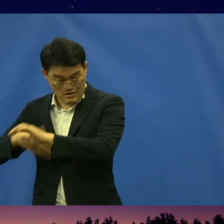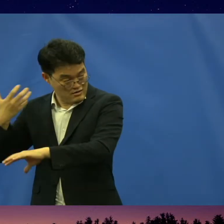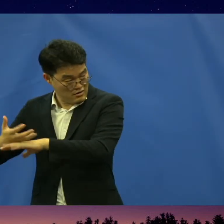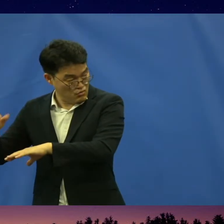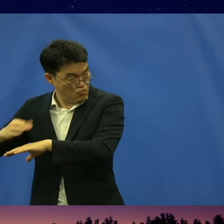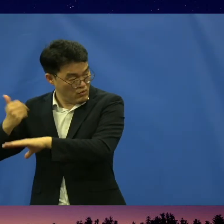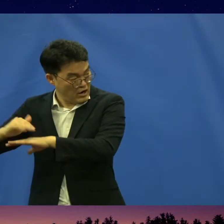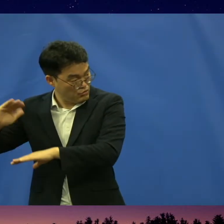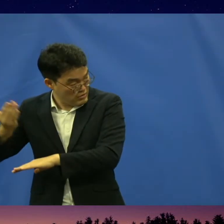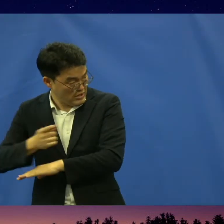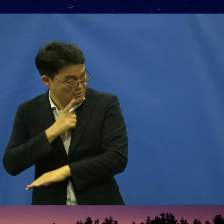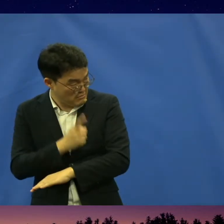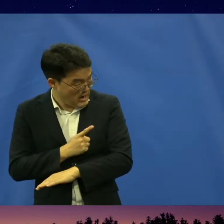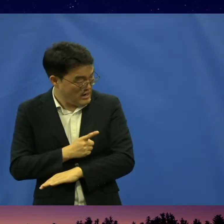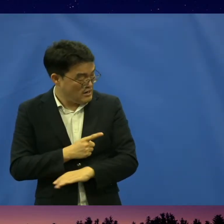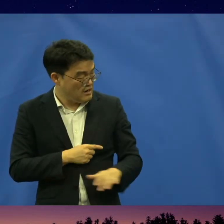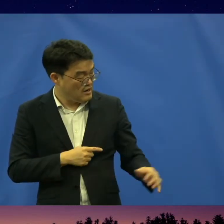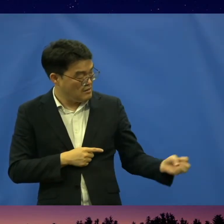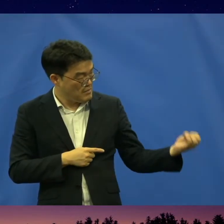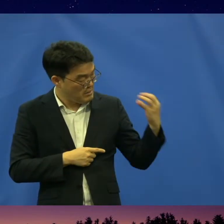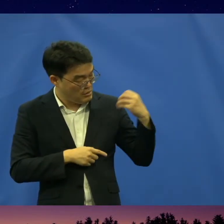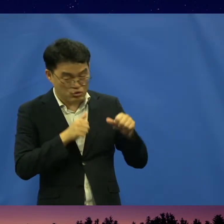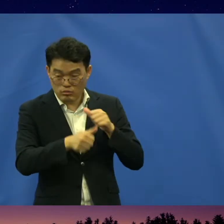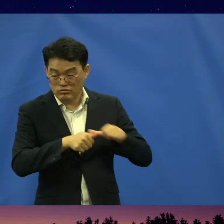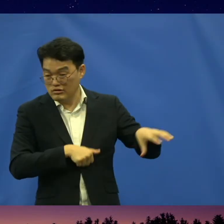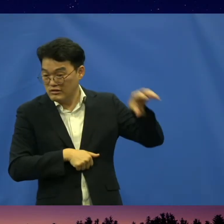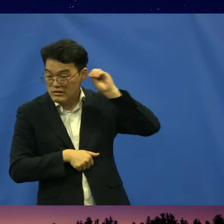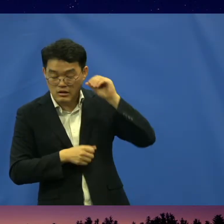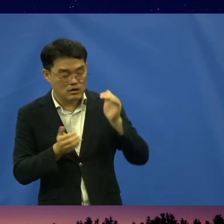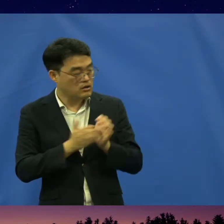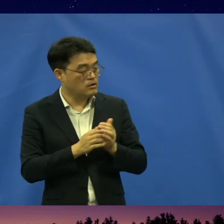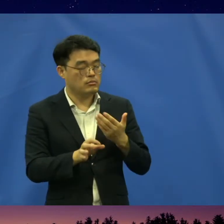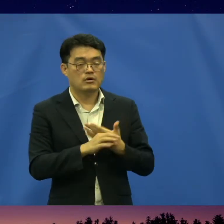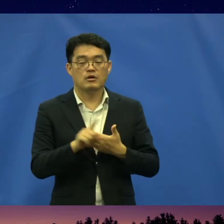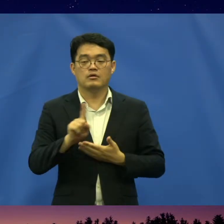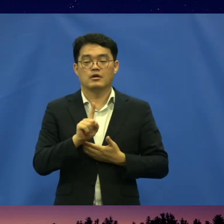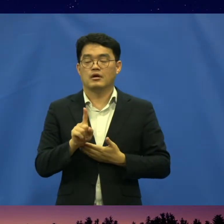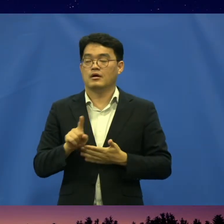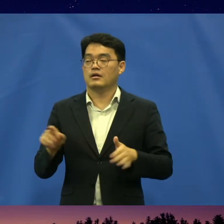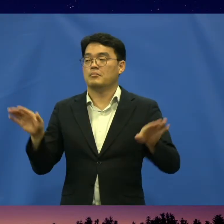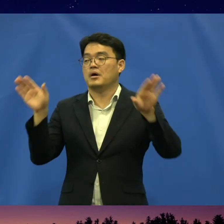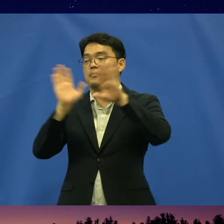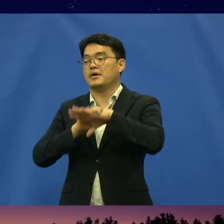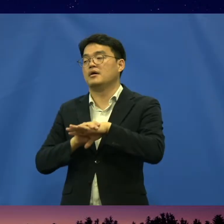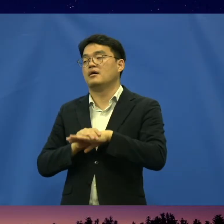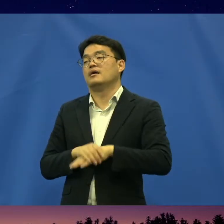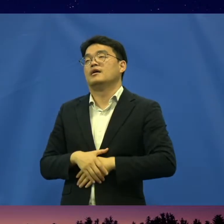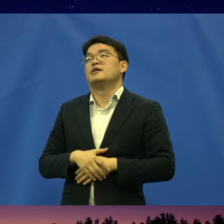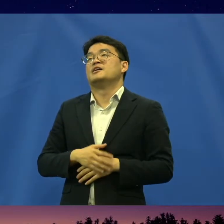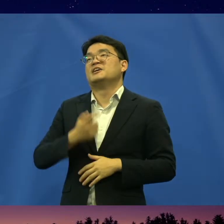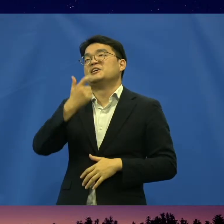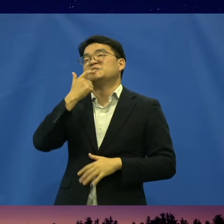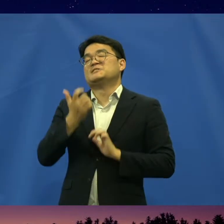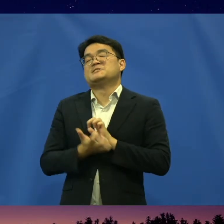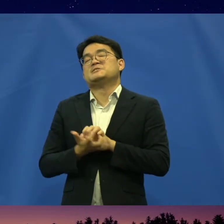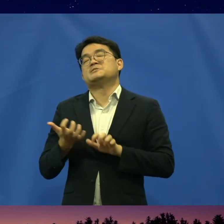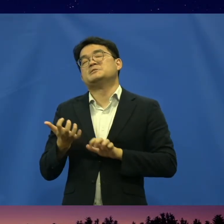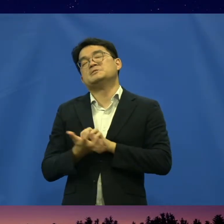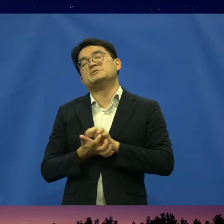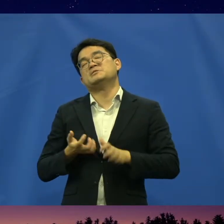잠이 안 오죠. 이러면 잠이 안 오죠. 잠이 안 오죠. 내가 이런 소리까지 들으면 힘이 쫙 빠지는